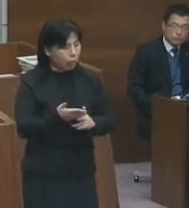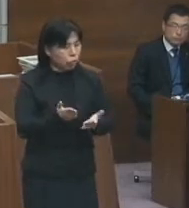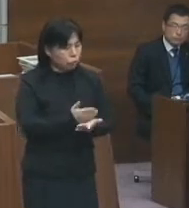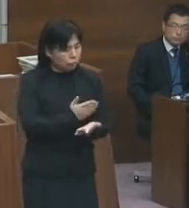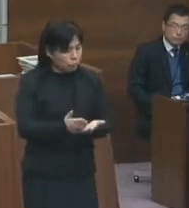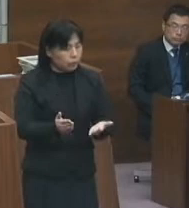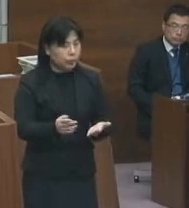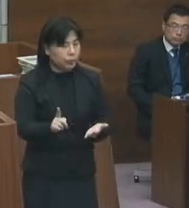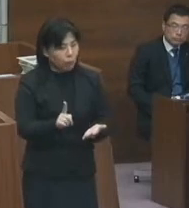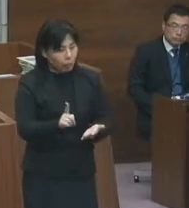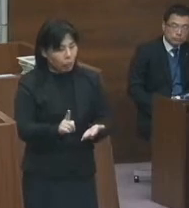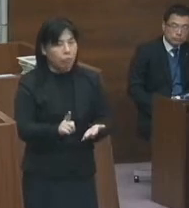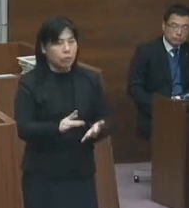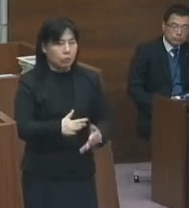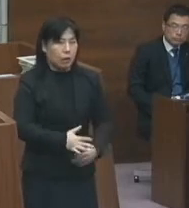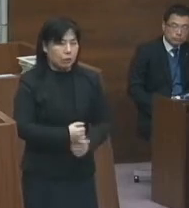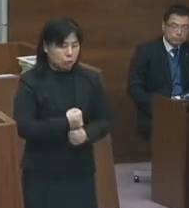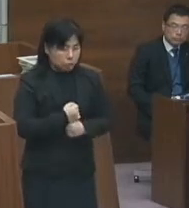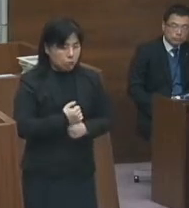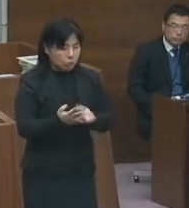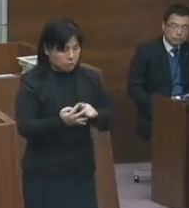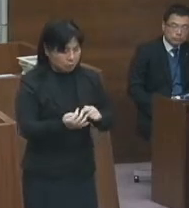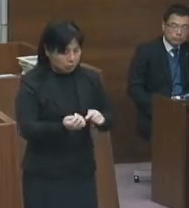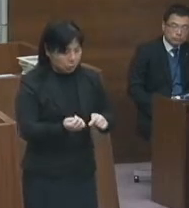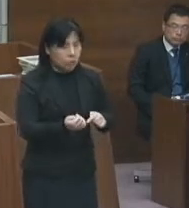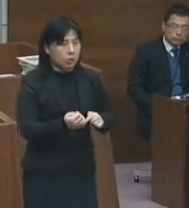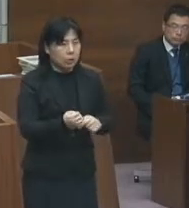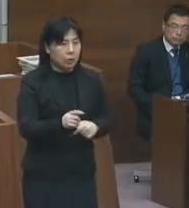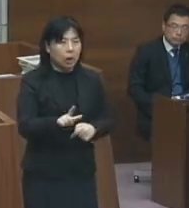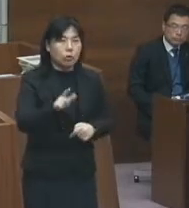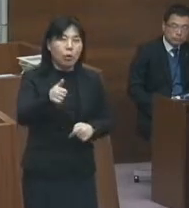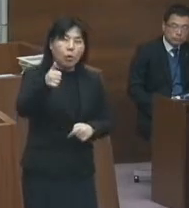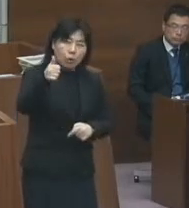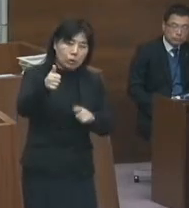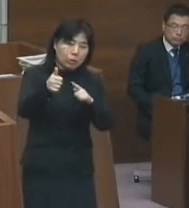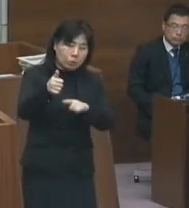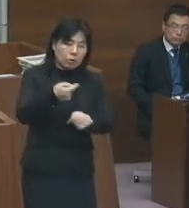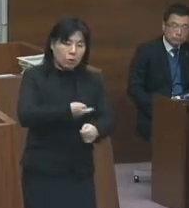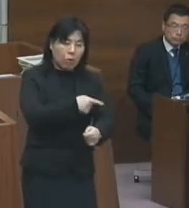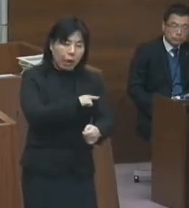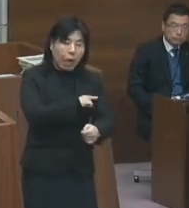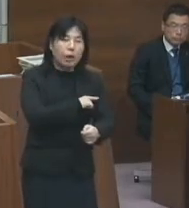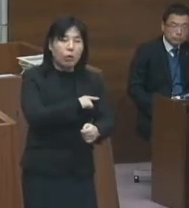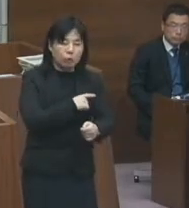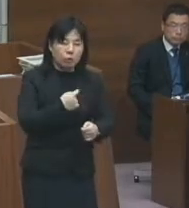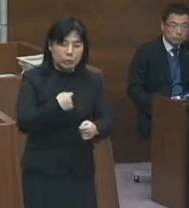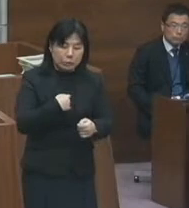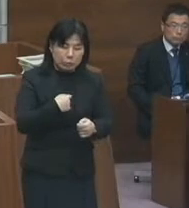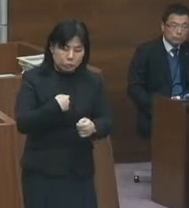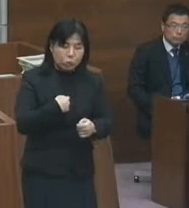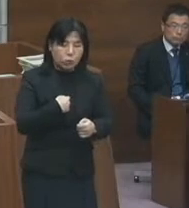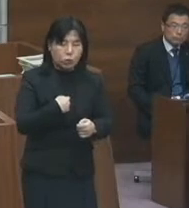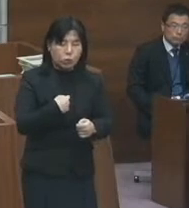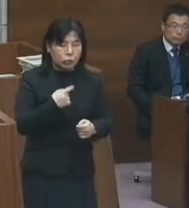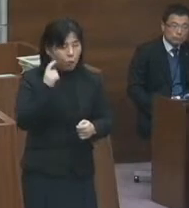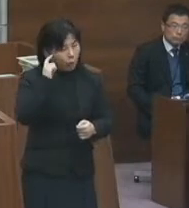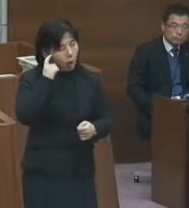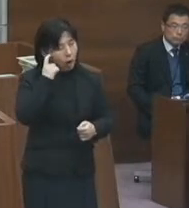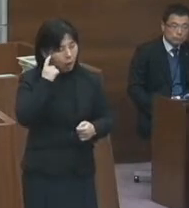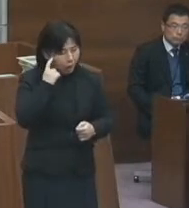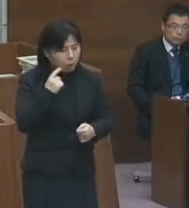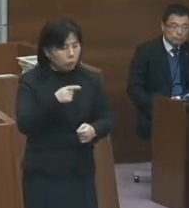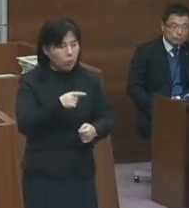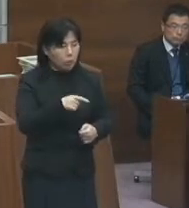ントを起こさないための注意点、具体的には上司の権力というものが自分が考えているよりも大きく見えてい